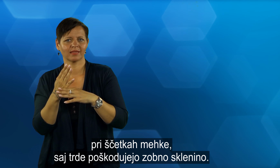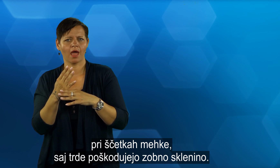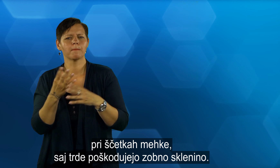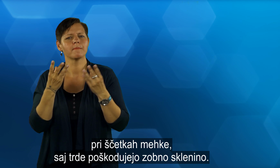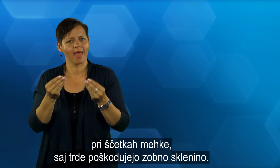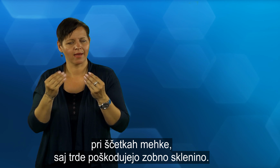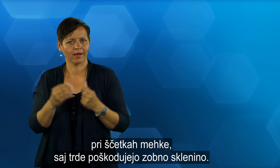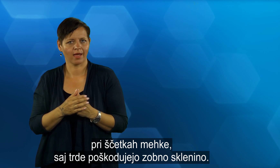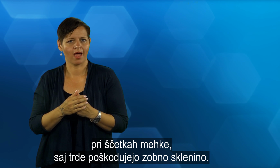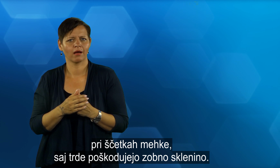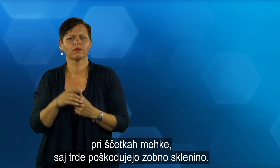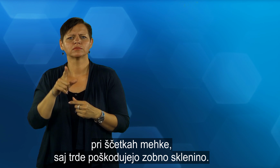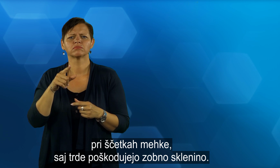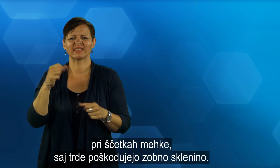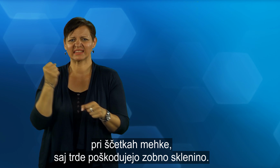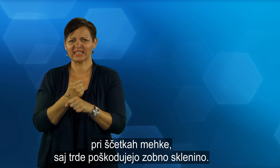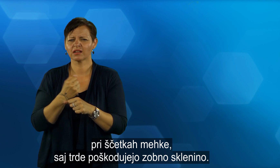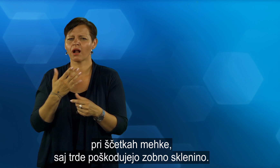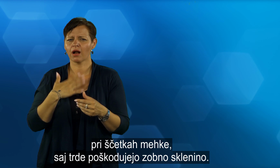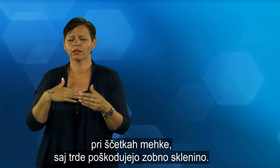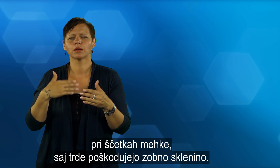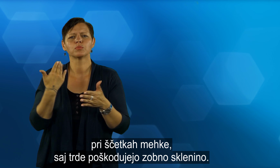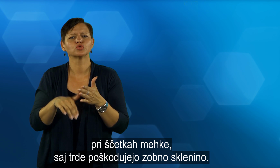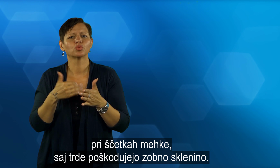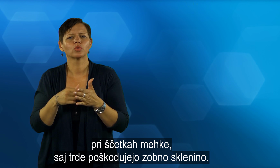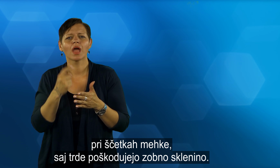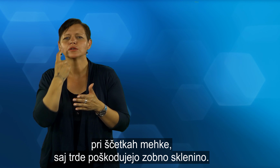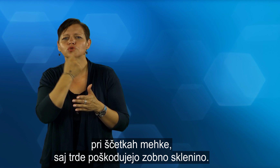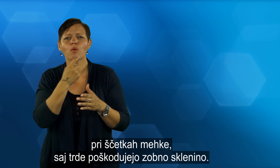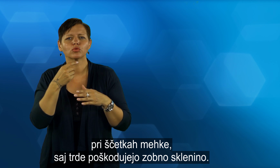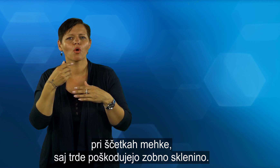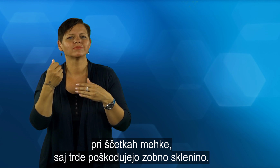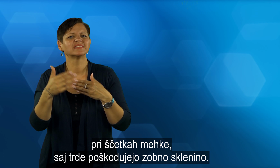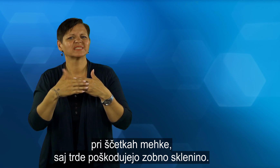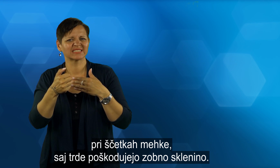mehke, saj trde poškodujejo zobno sklenino.